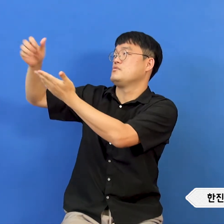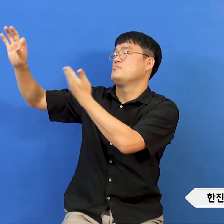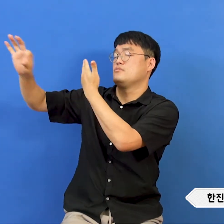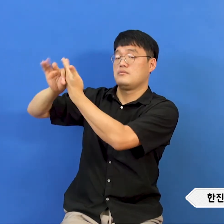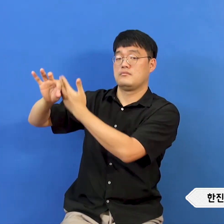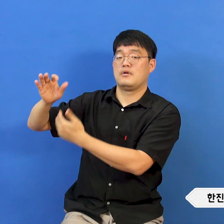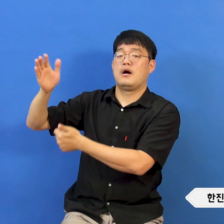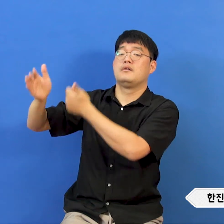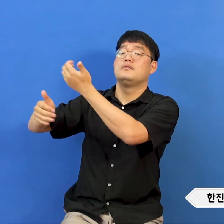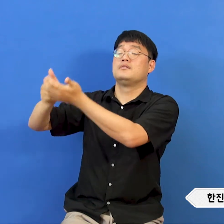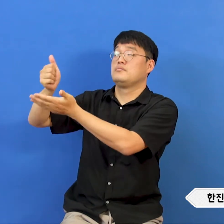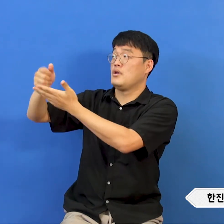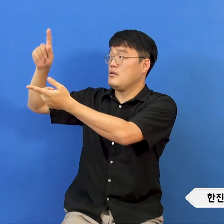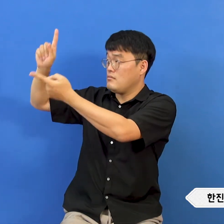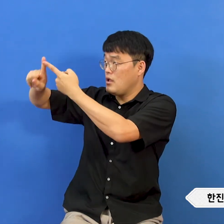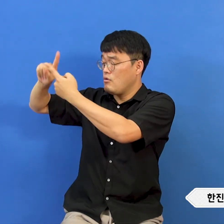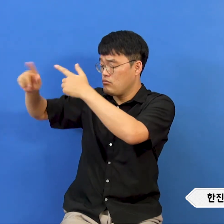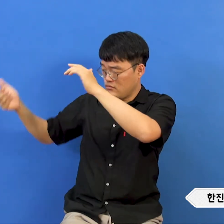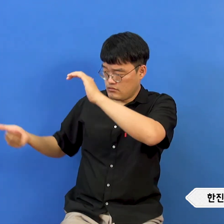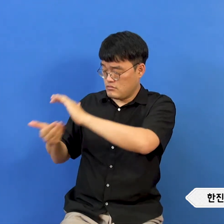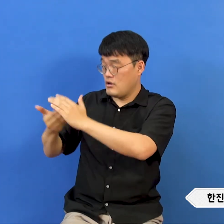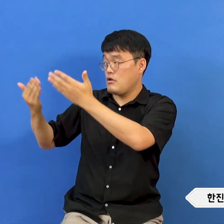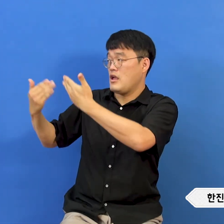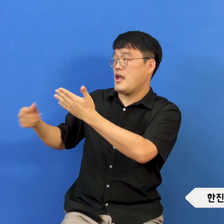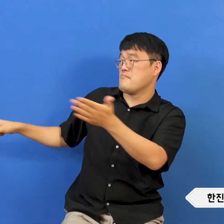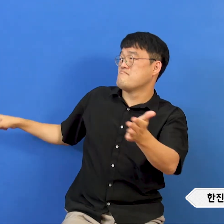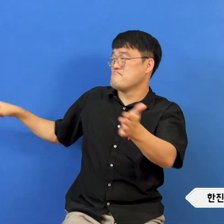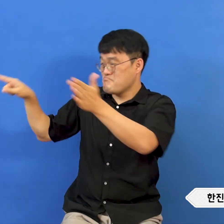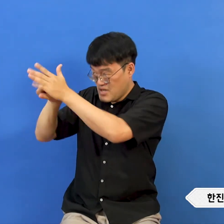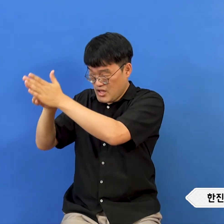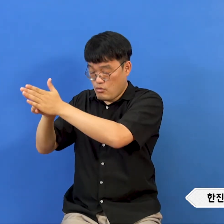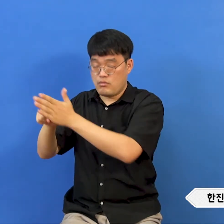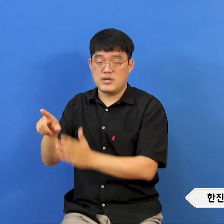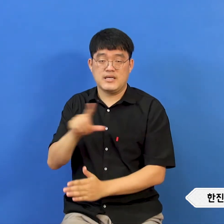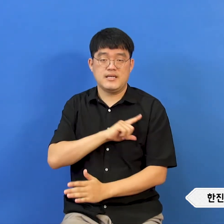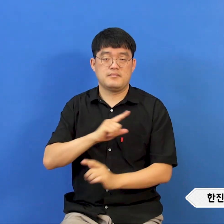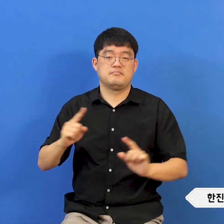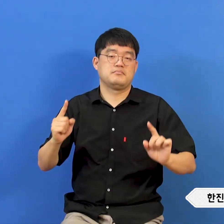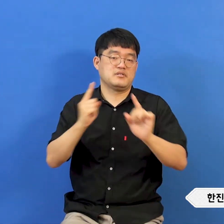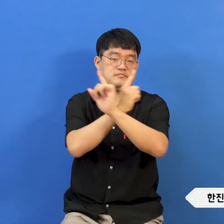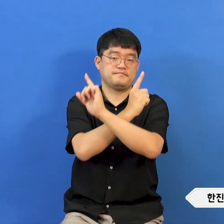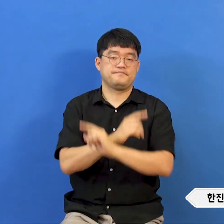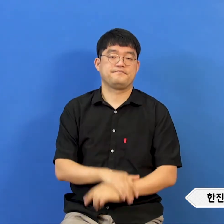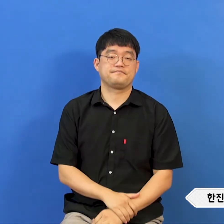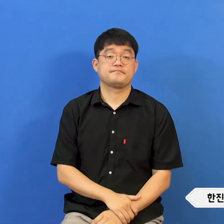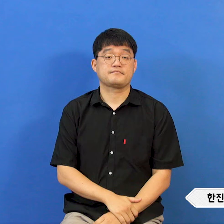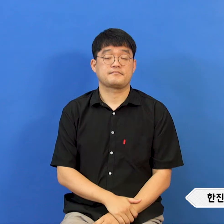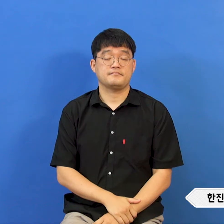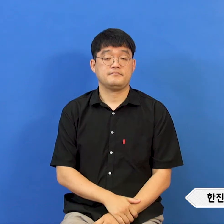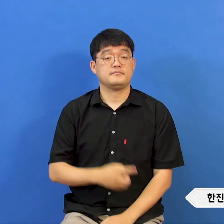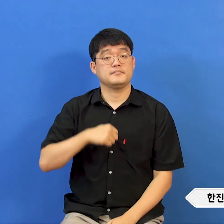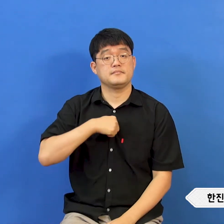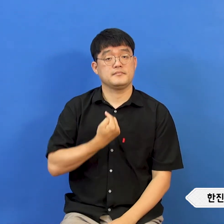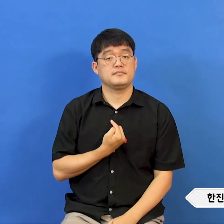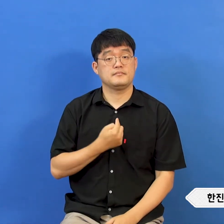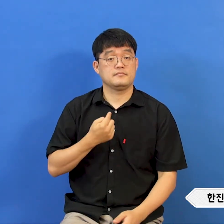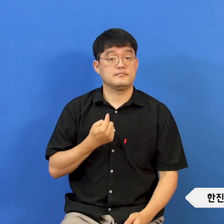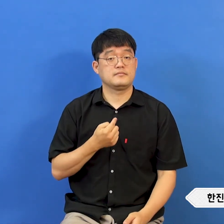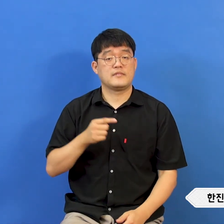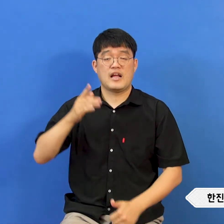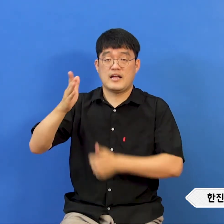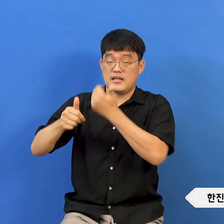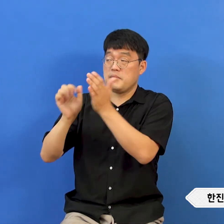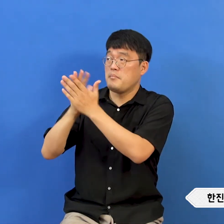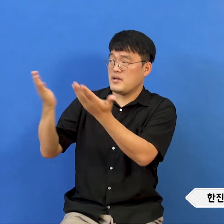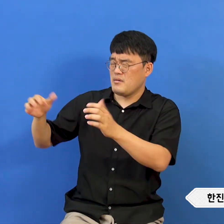그 하나님은 그대로 되게 하실 것이다 믿고는 이름을 바꾼 것입니다. 자신을 완전히 말씀에